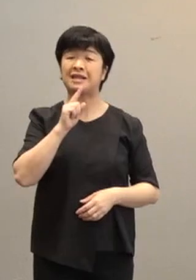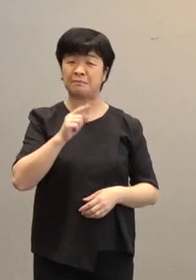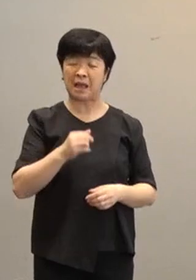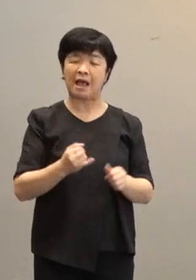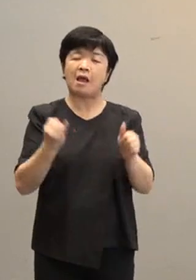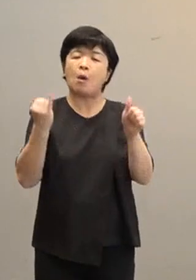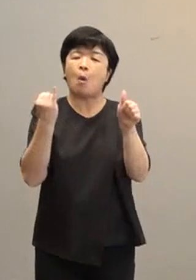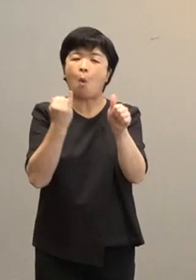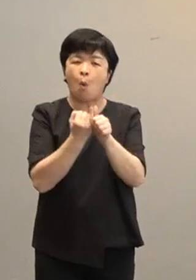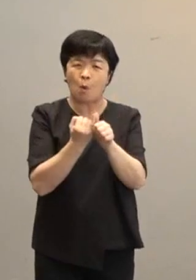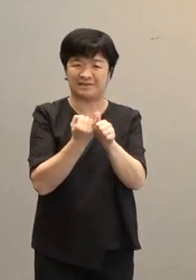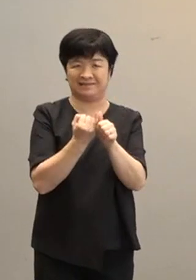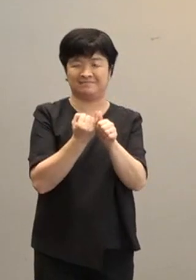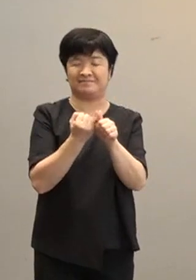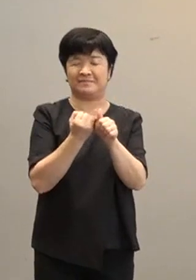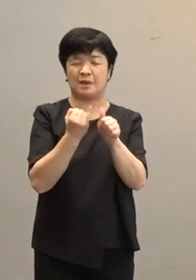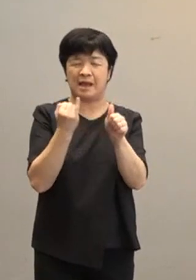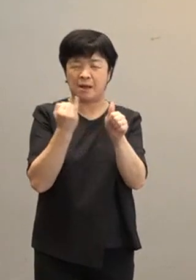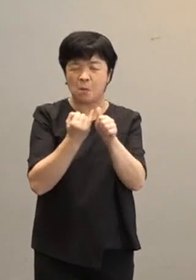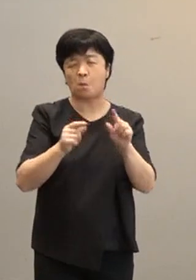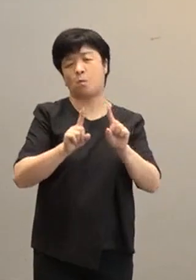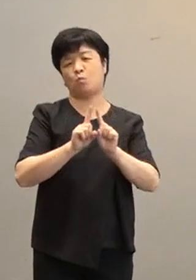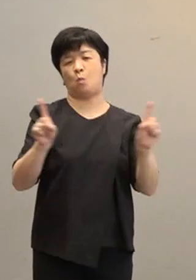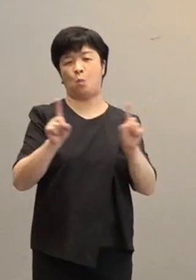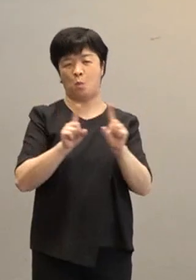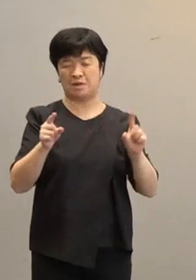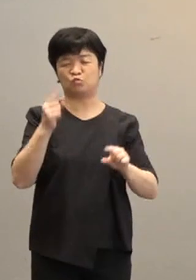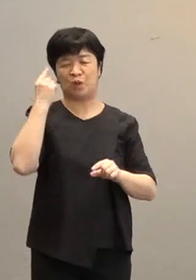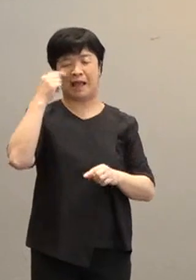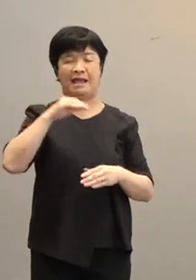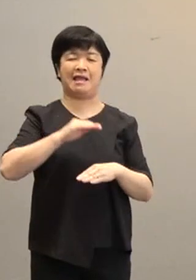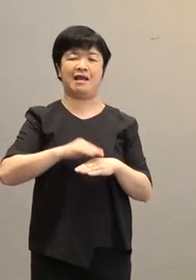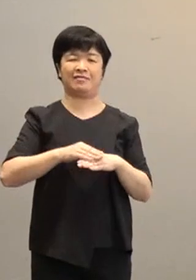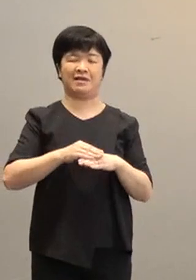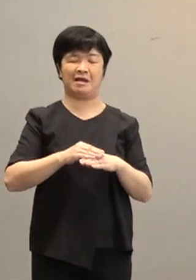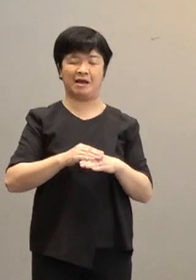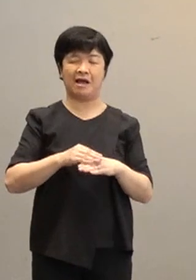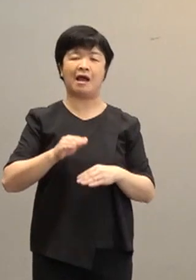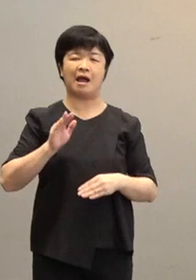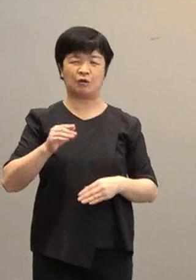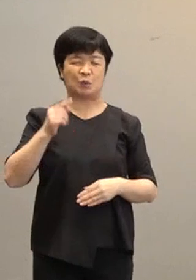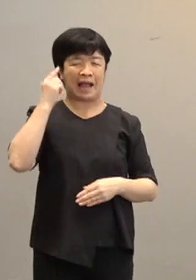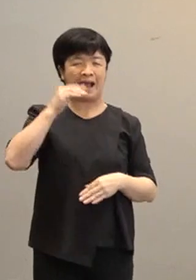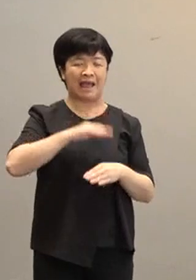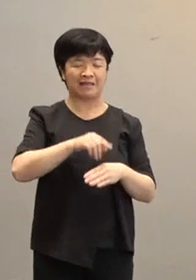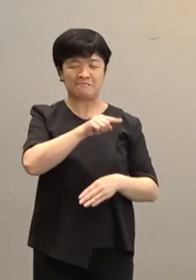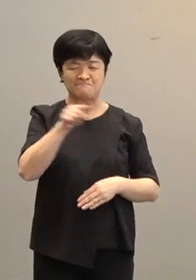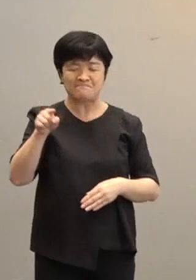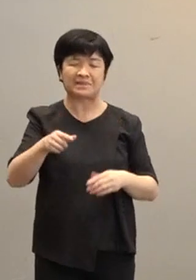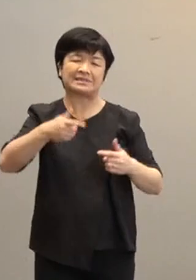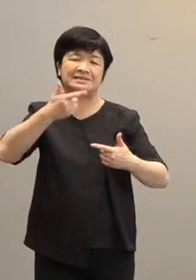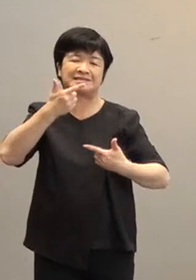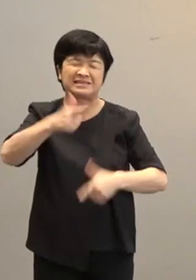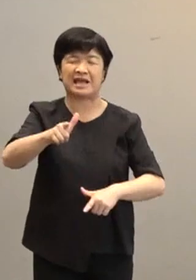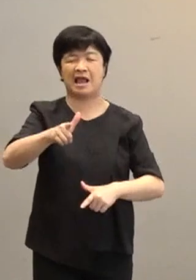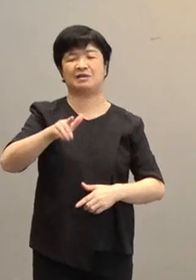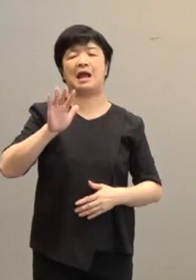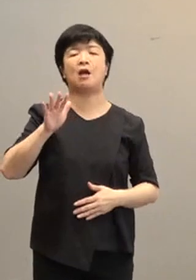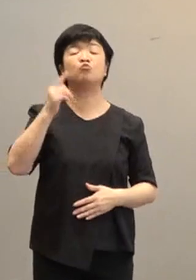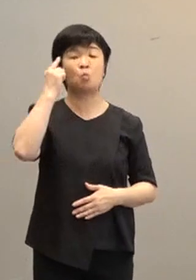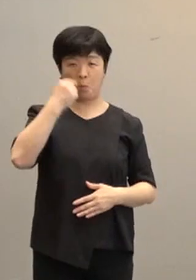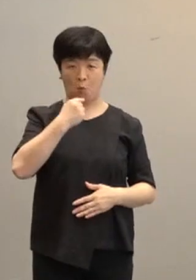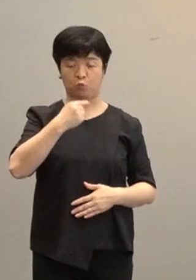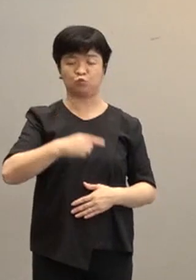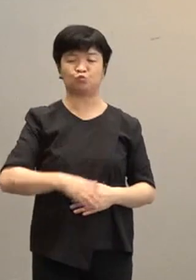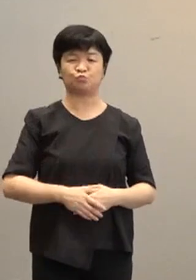が前提にまあなっているという点ではですね、まあ、だいぶ意識の違いはあるんだろうというふうに思っています。ま